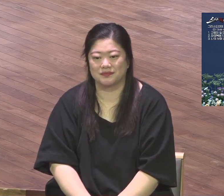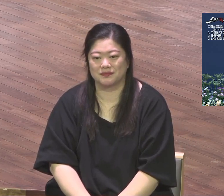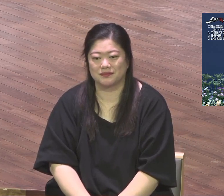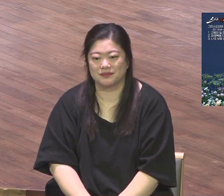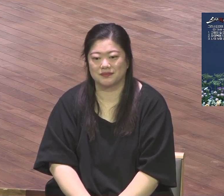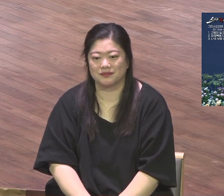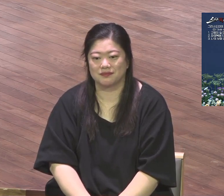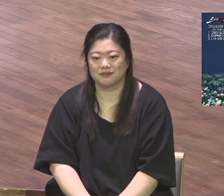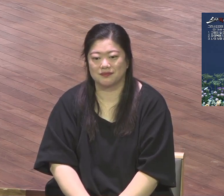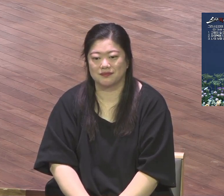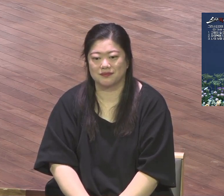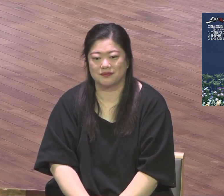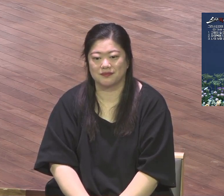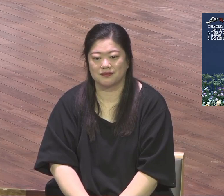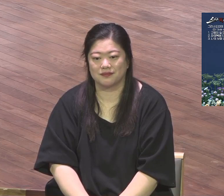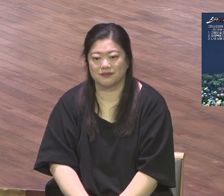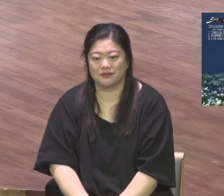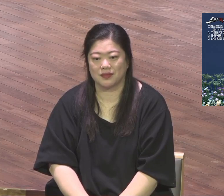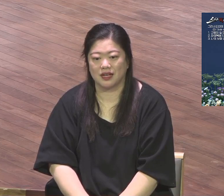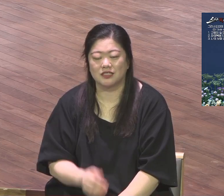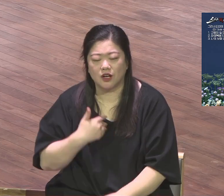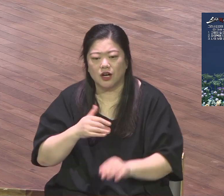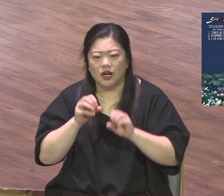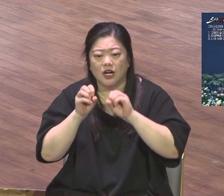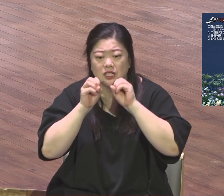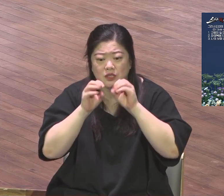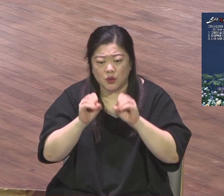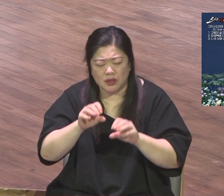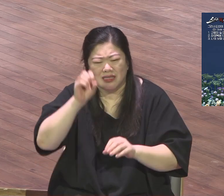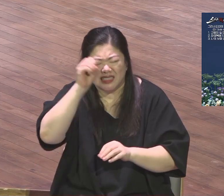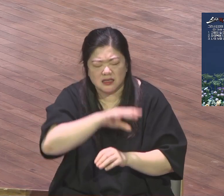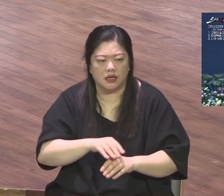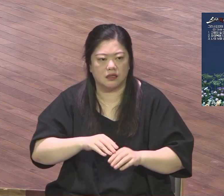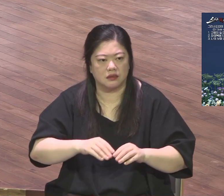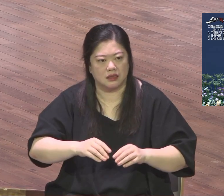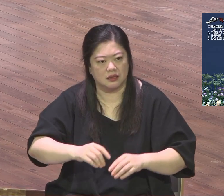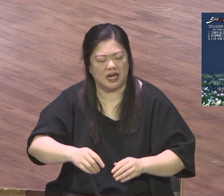최선의 전도 전략이었느냐?